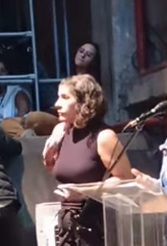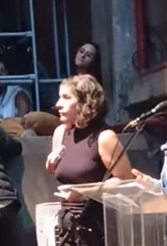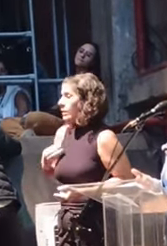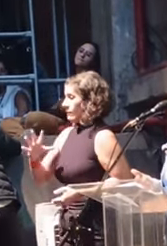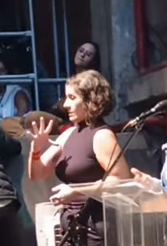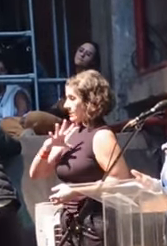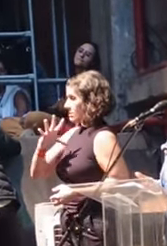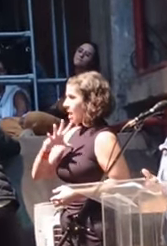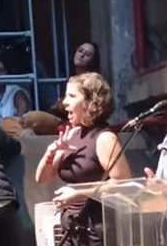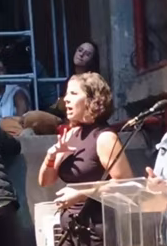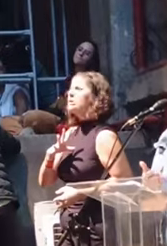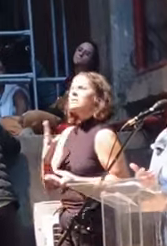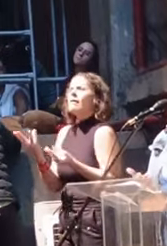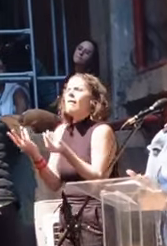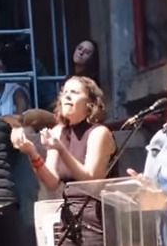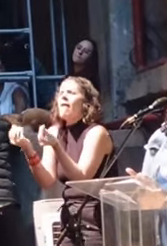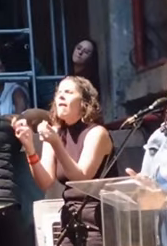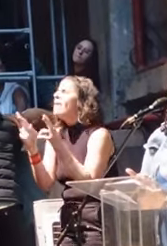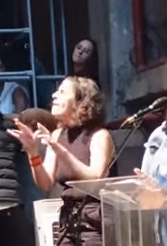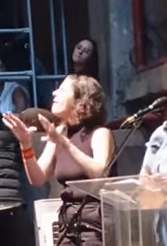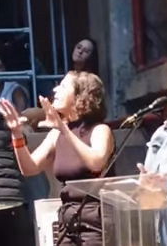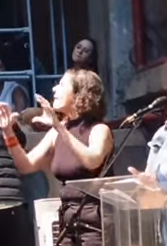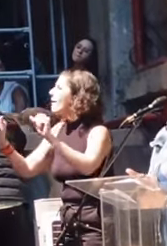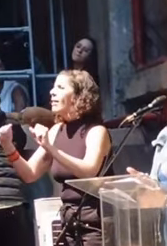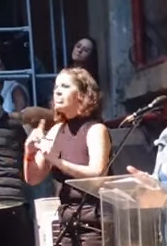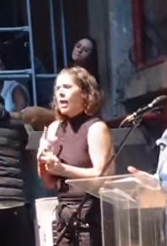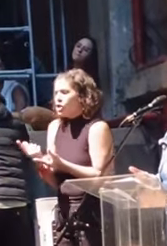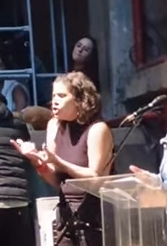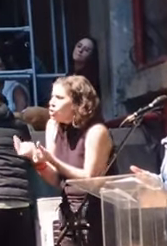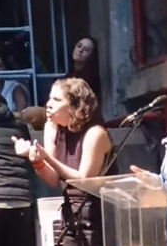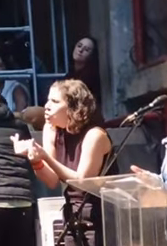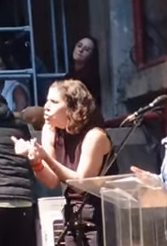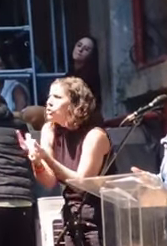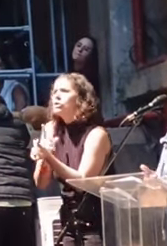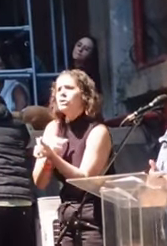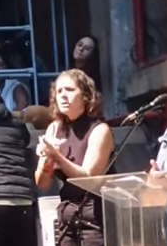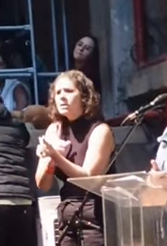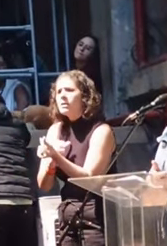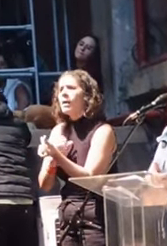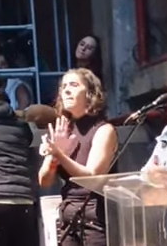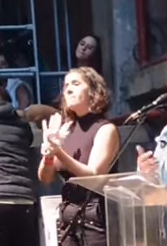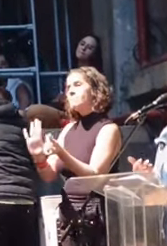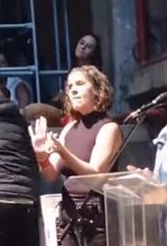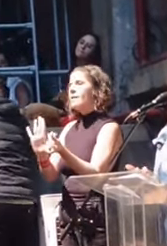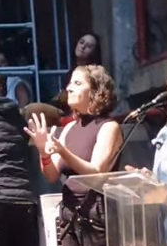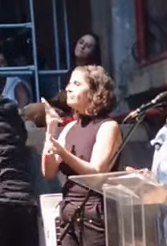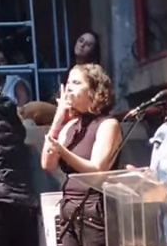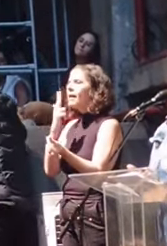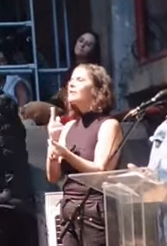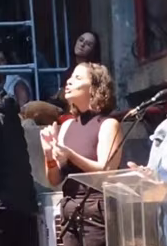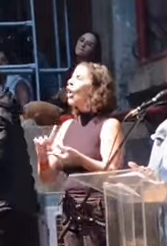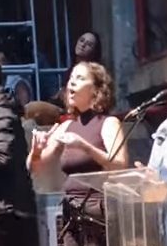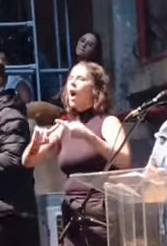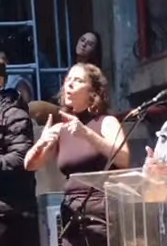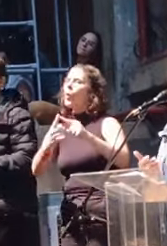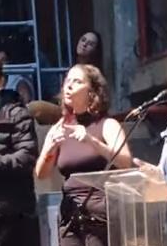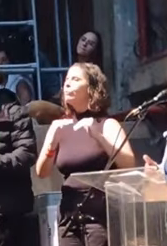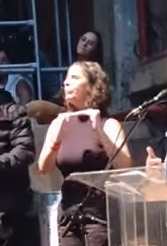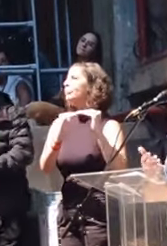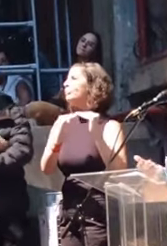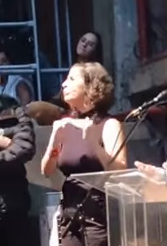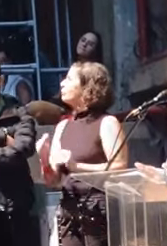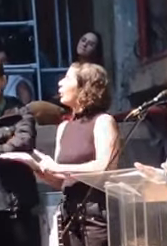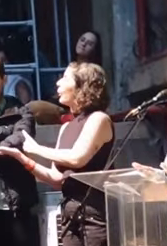rica, né? Tem tanto dinheiro, mas é uma cidade que vive à base de acordos.